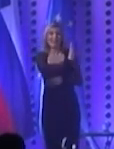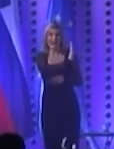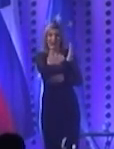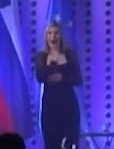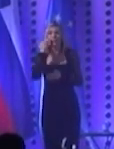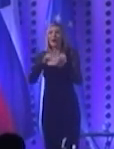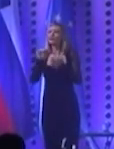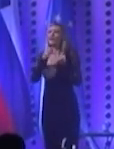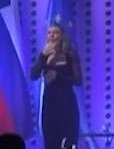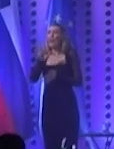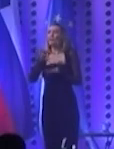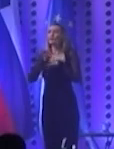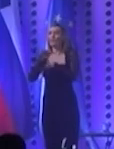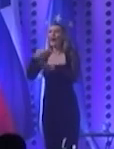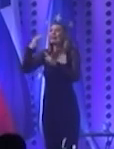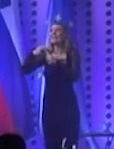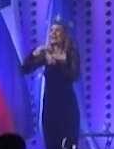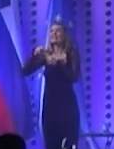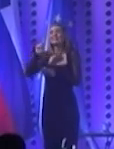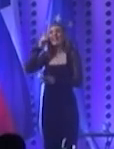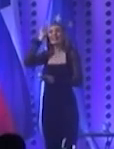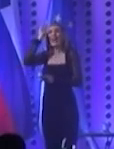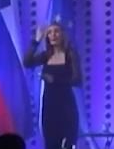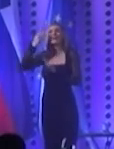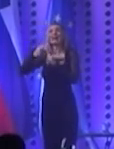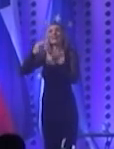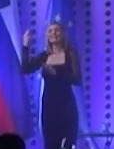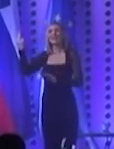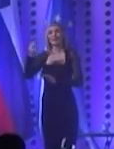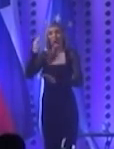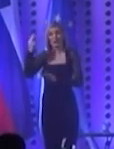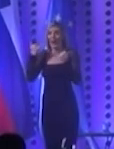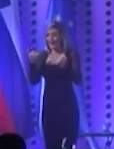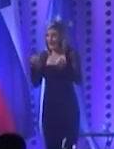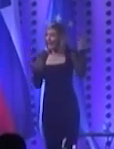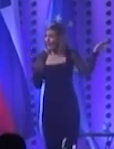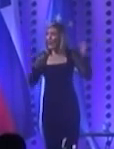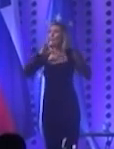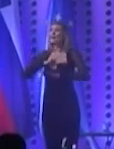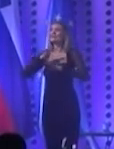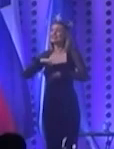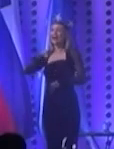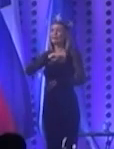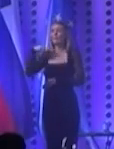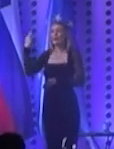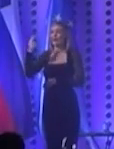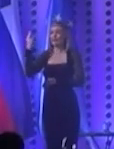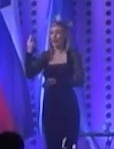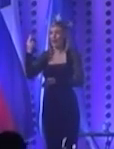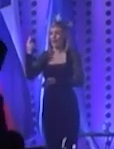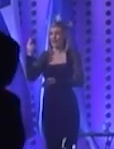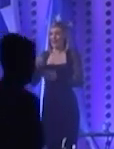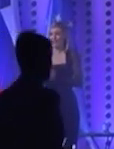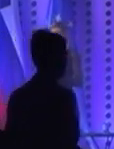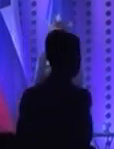vedno najboljša voditeljica televizijskega dnevnika na televiziji Slovenija. Danes pa predsednica Republike Slovenije v naši